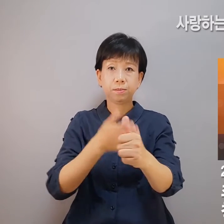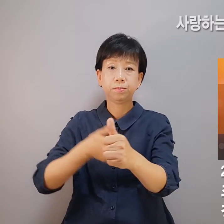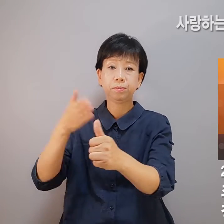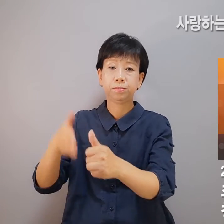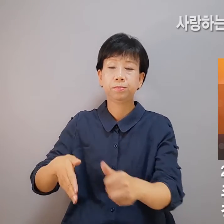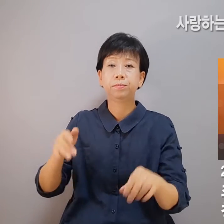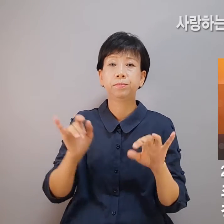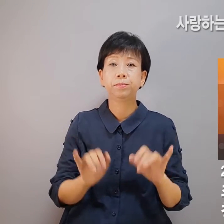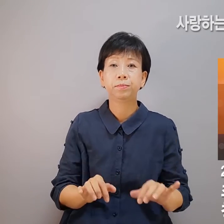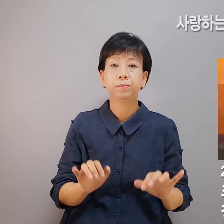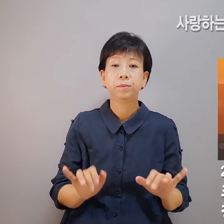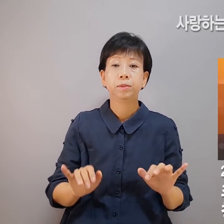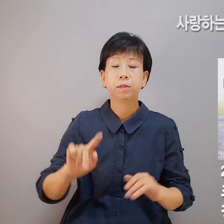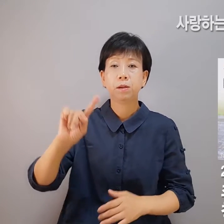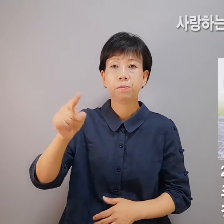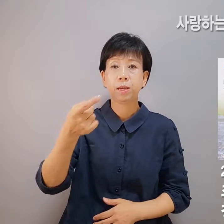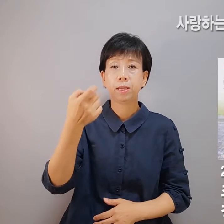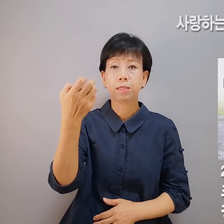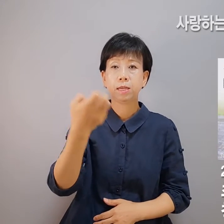앉으시겠습니다.